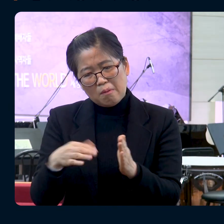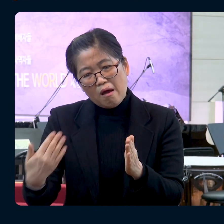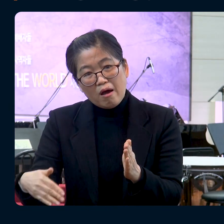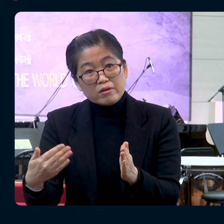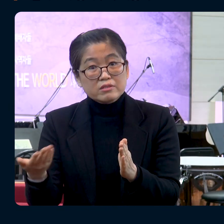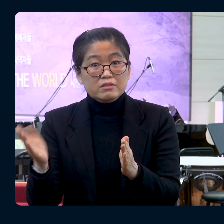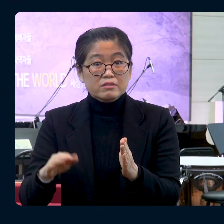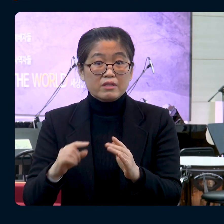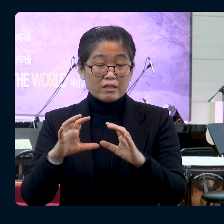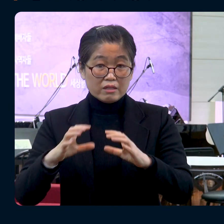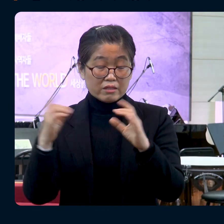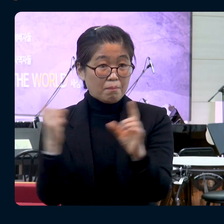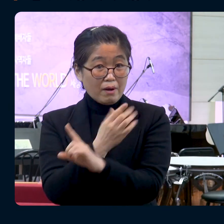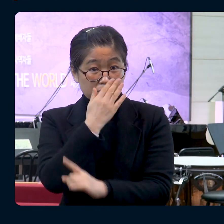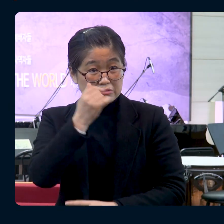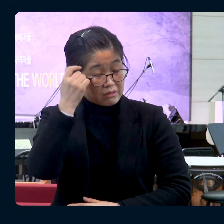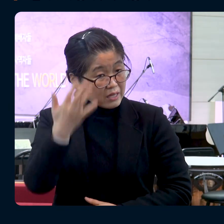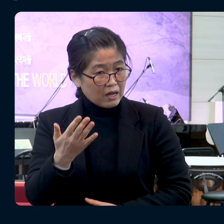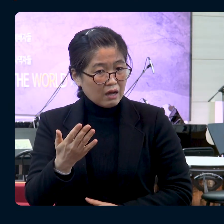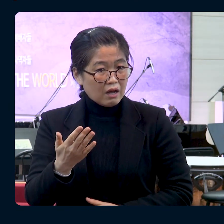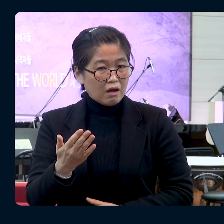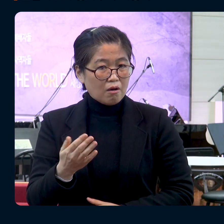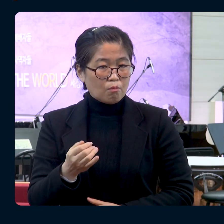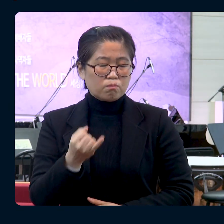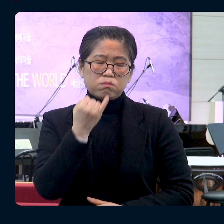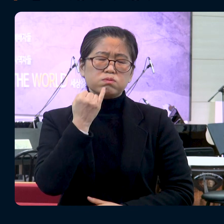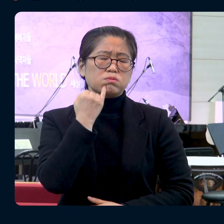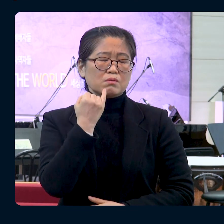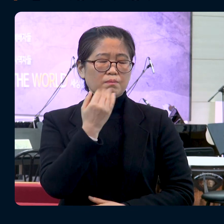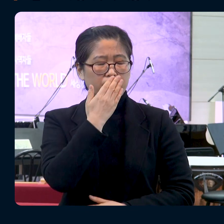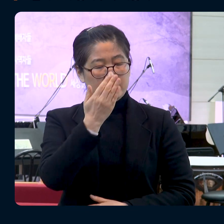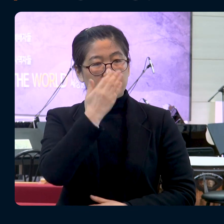세상을 바꿔? 그거 아니라는 거예요. 모두에게 해당되는 거예요.